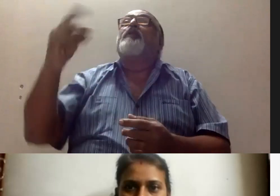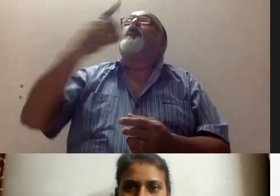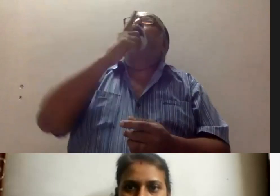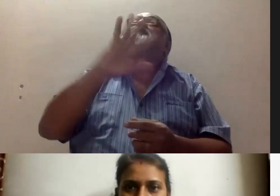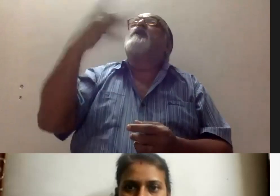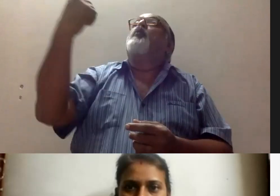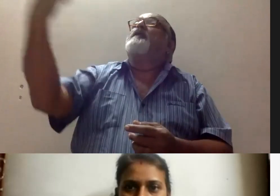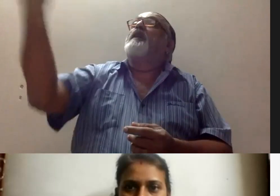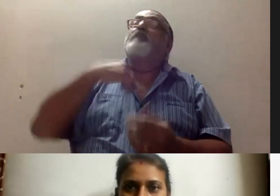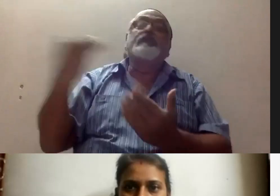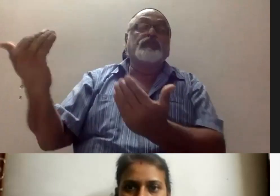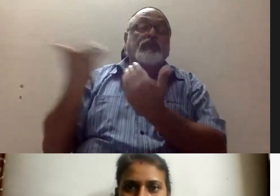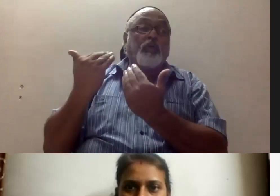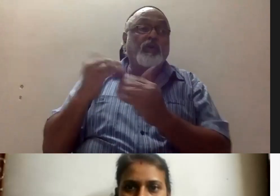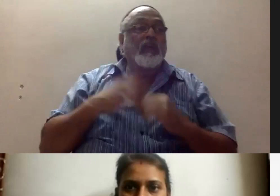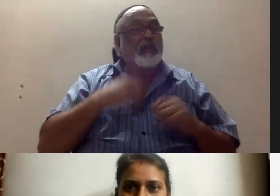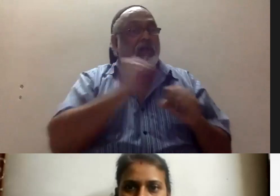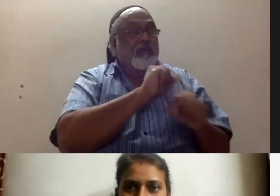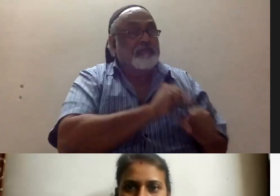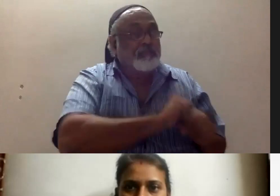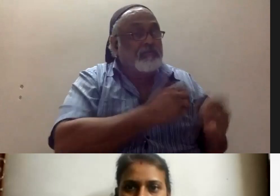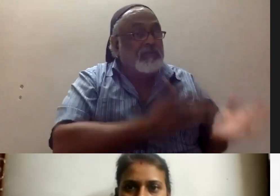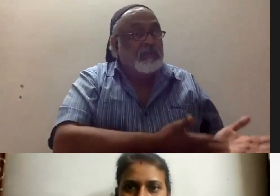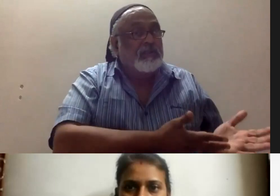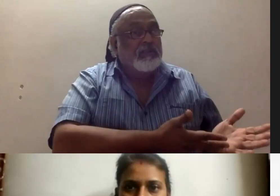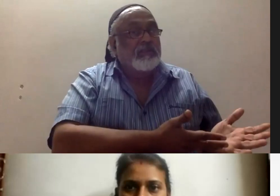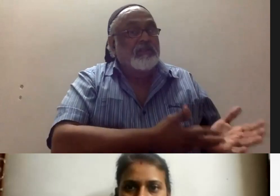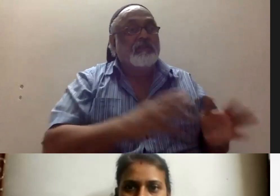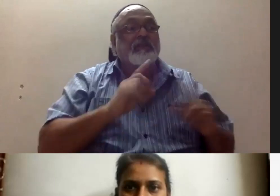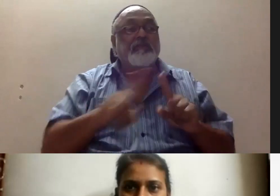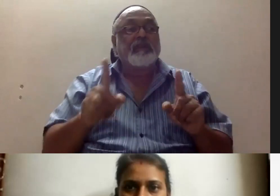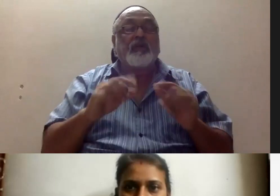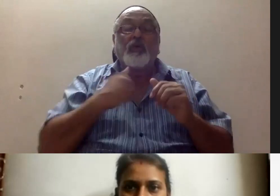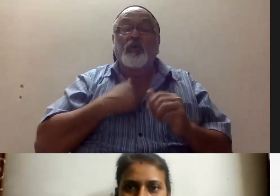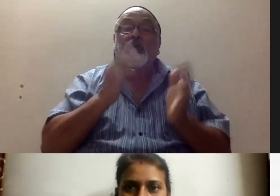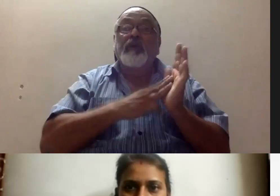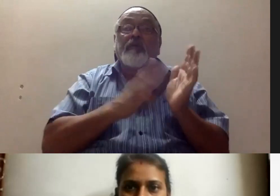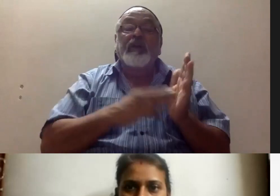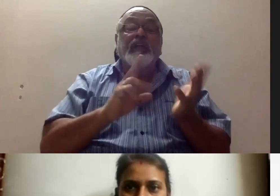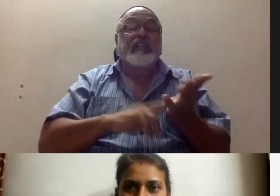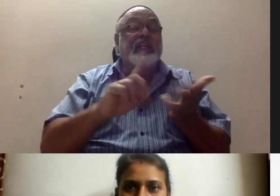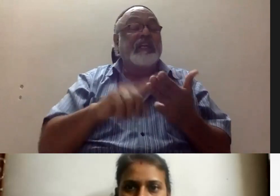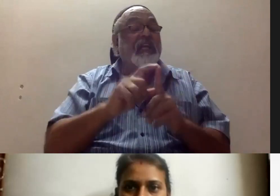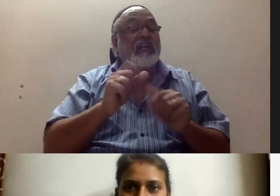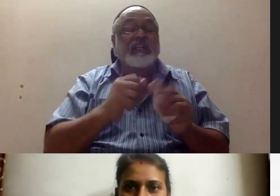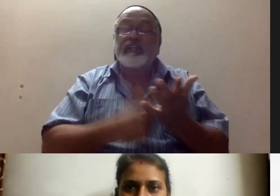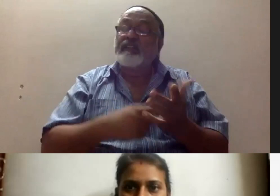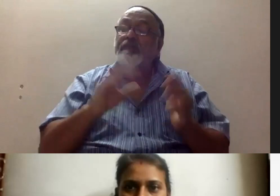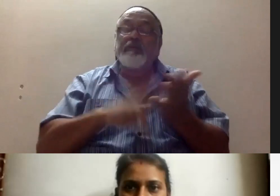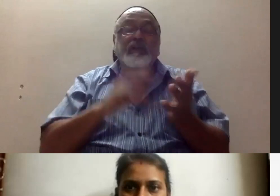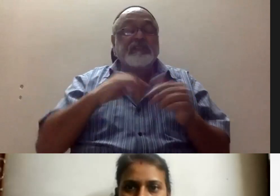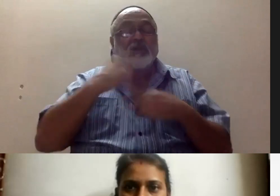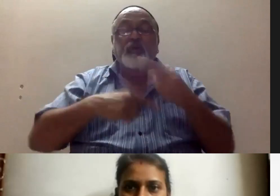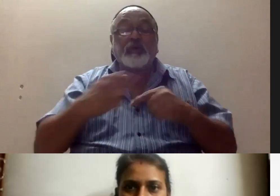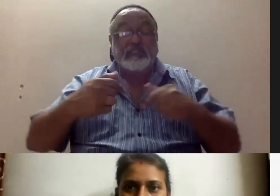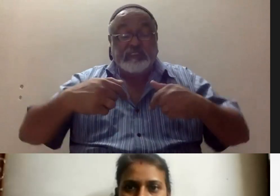सपोर्ट करे तो हम काम करेंगे। तो हम अपने मेंबर्स या नीडर मेंबर्स को हमेशा ये बात करते कि जो आपको चाहिए